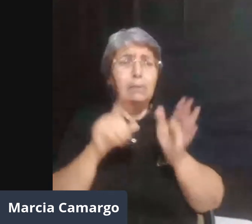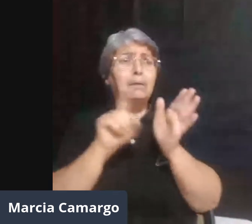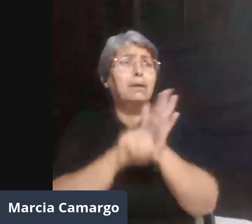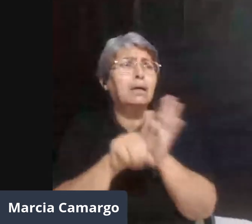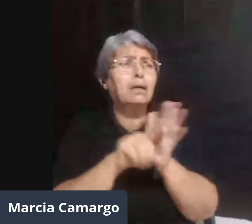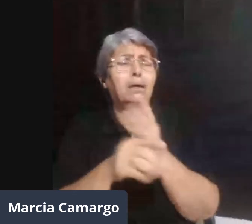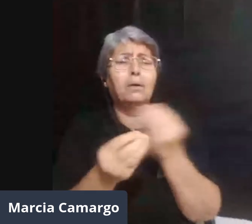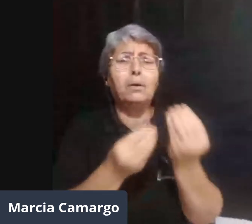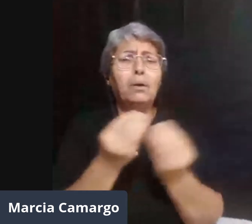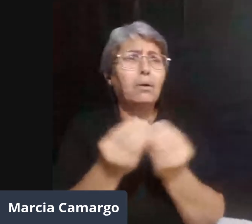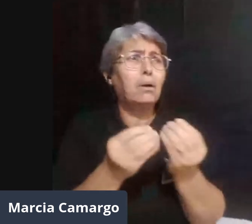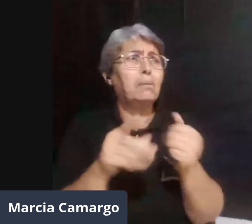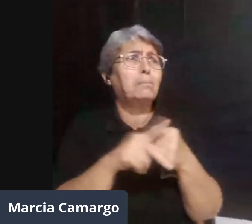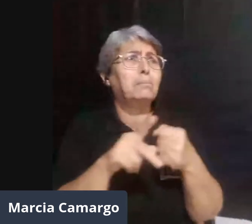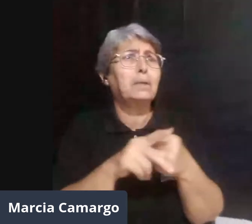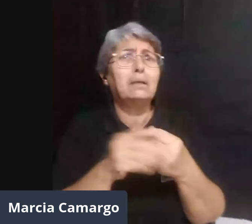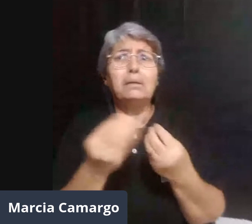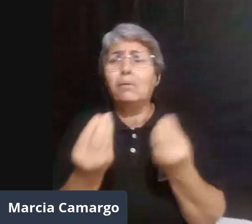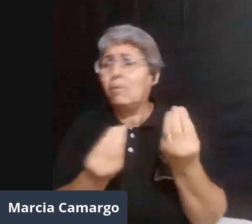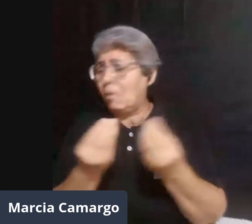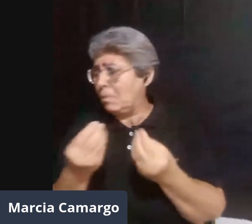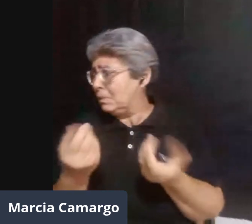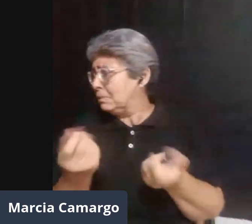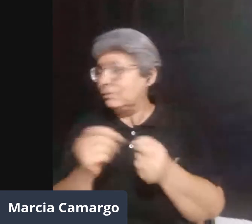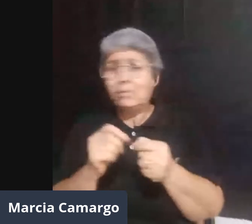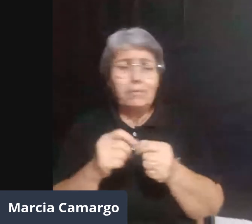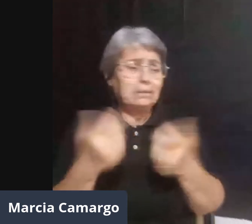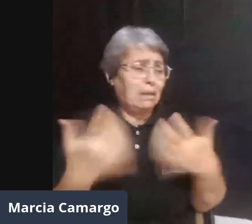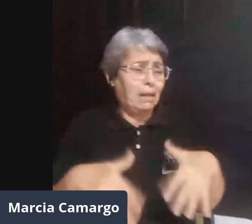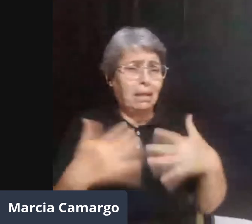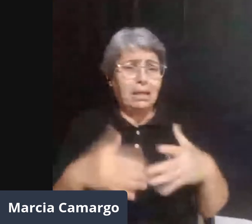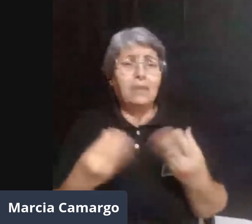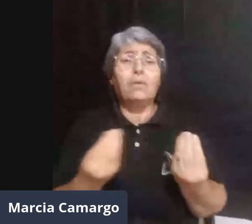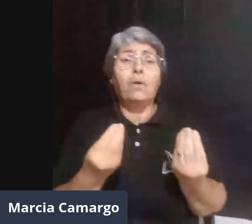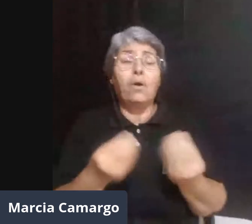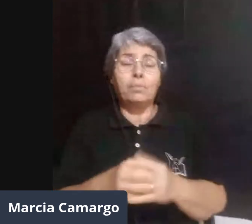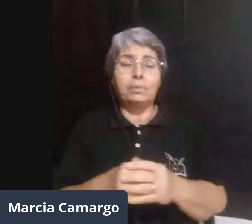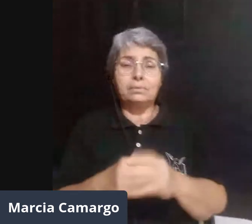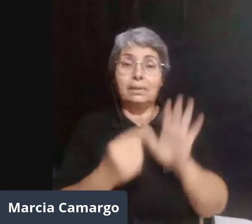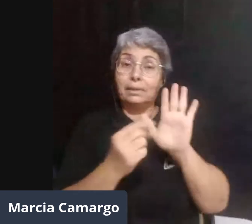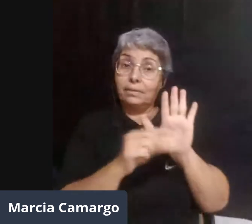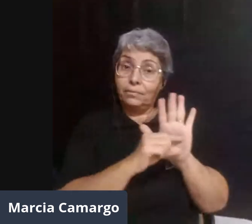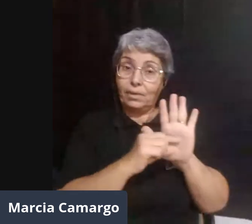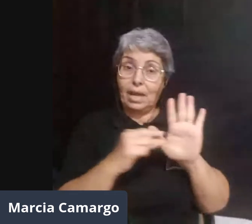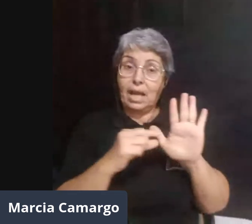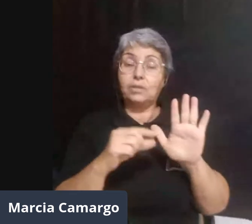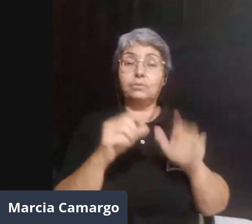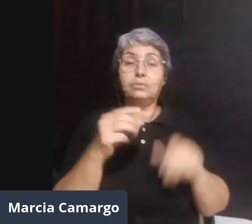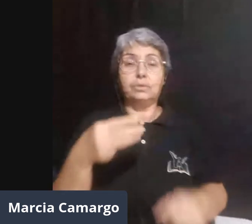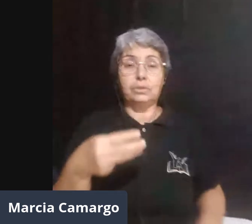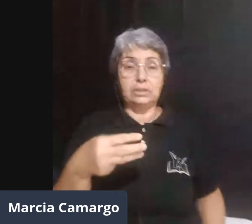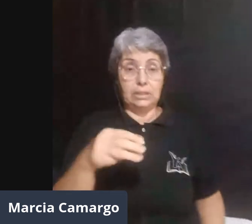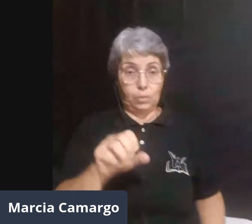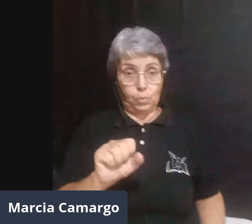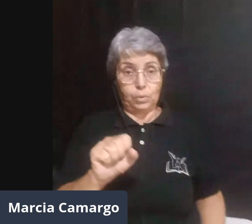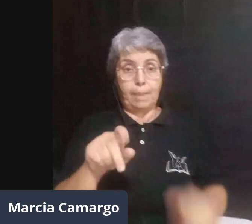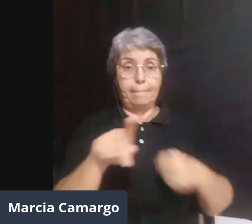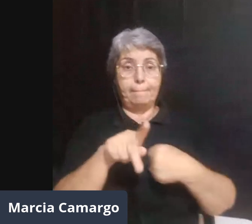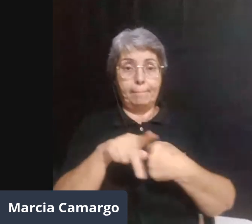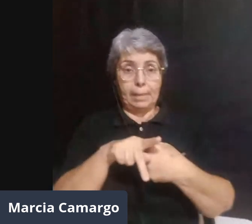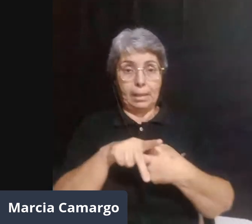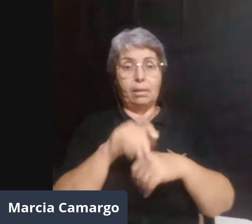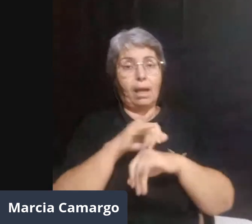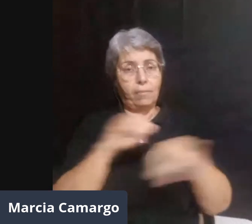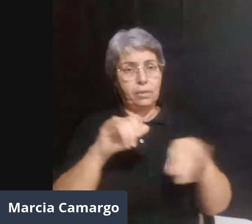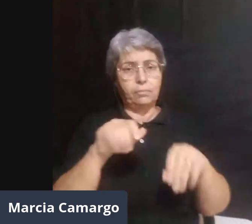demais apóstolos: que faremos, irmãos? Então no verso 38, Pedro nos dá a resposta: